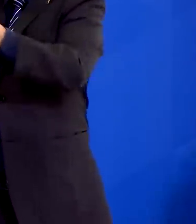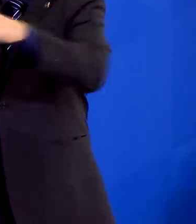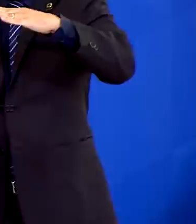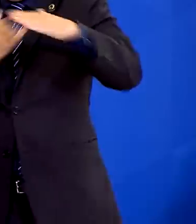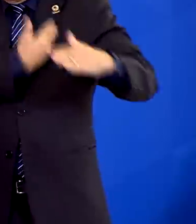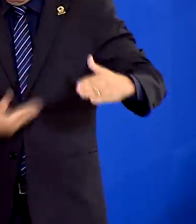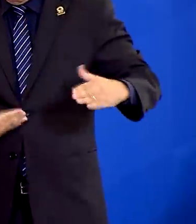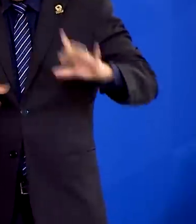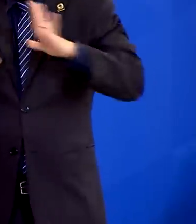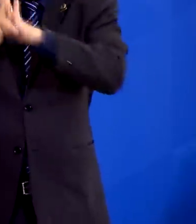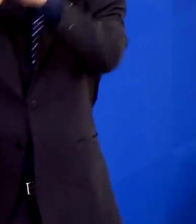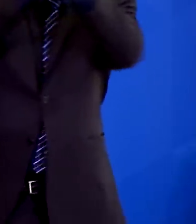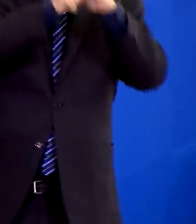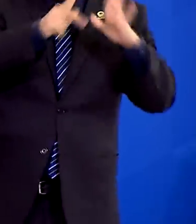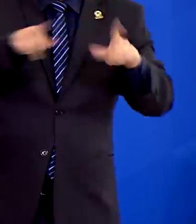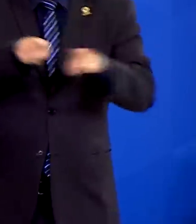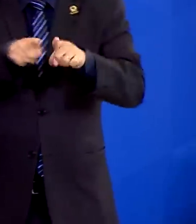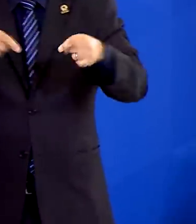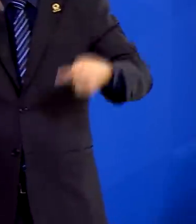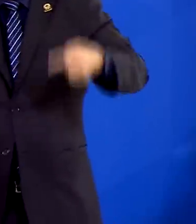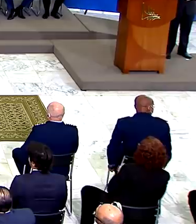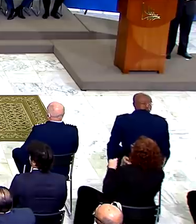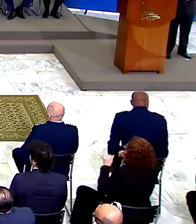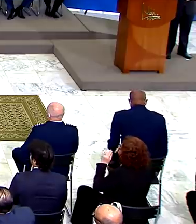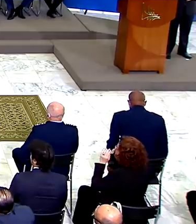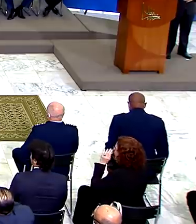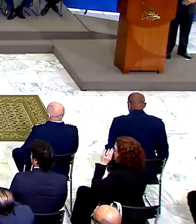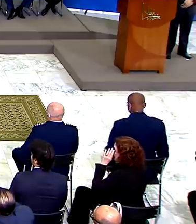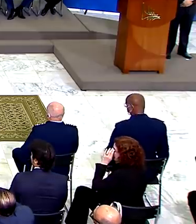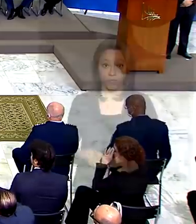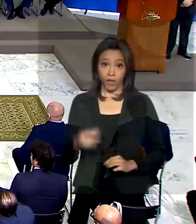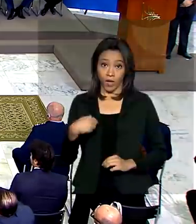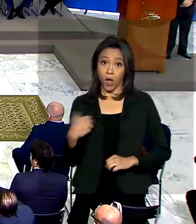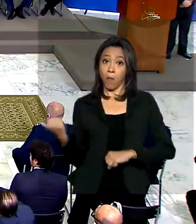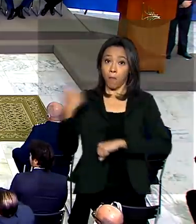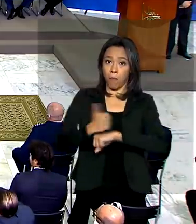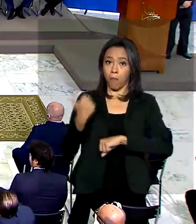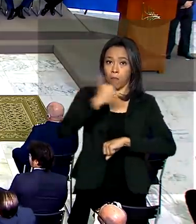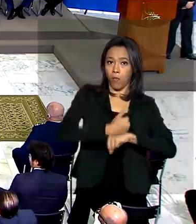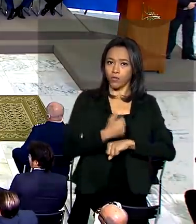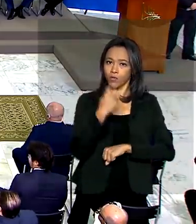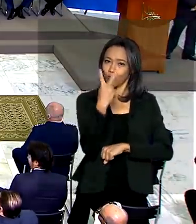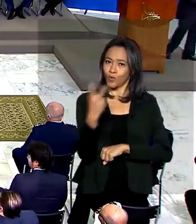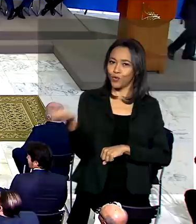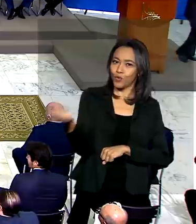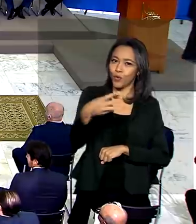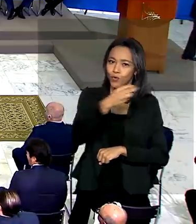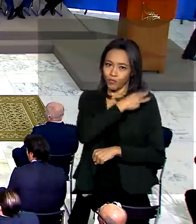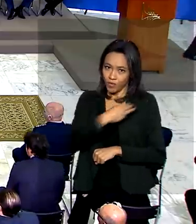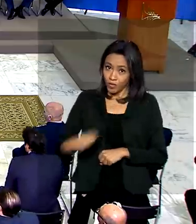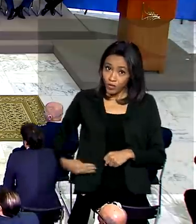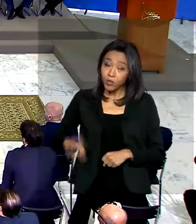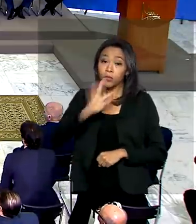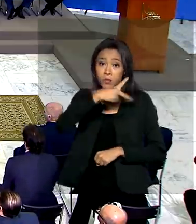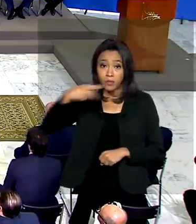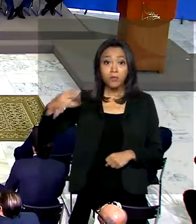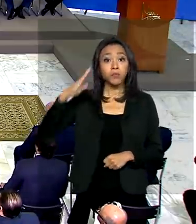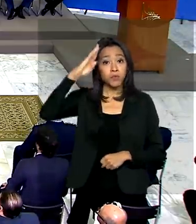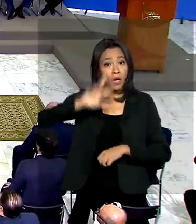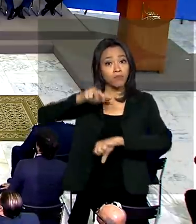a bem das políticas públicas propostas ao dar posse aos dois novos ministros o presidente jair bolsonaro